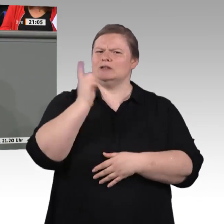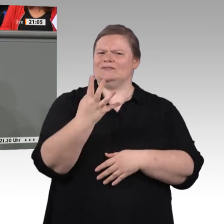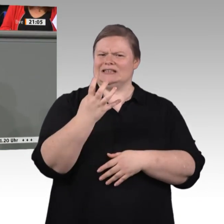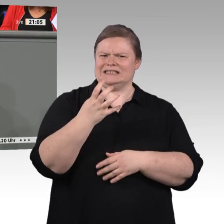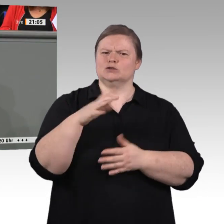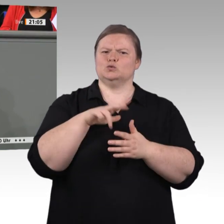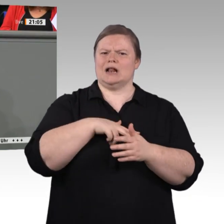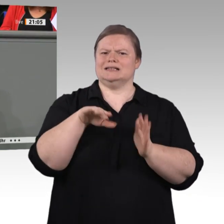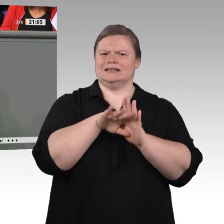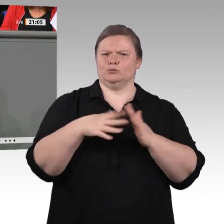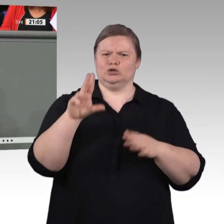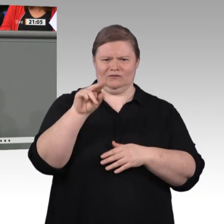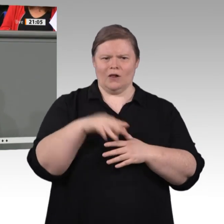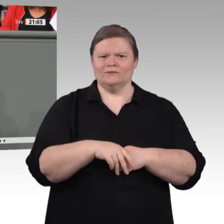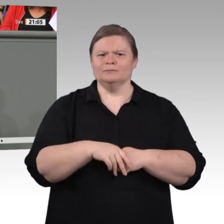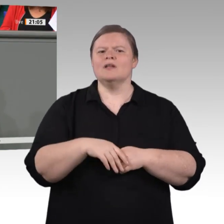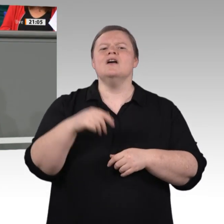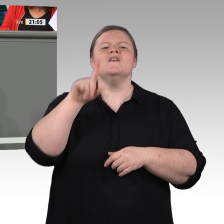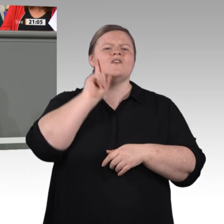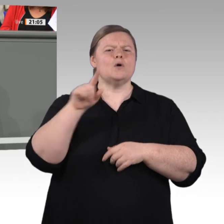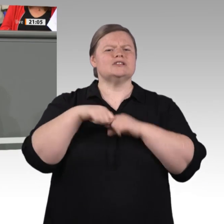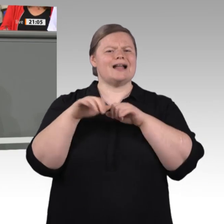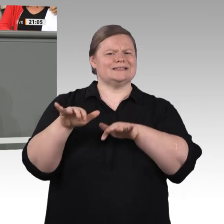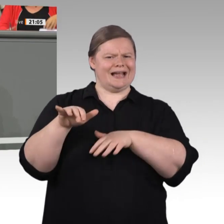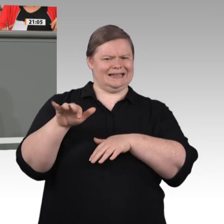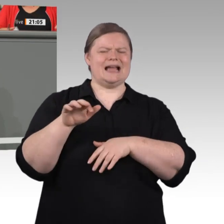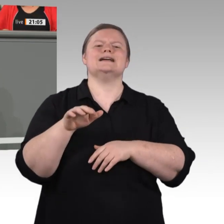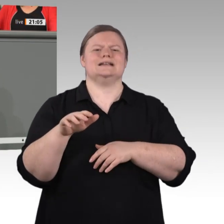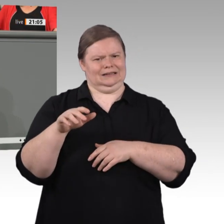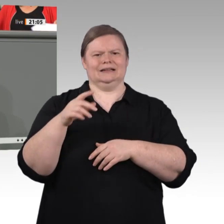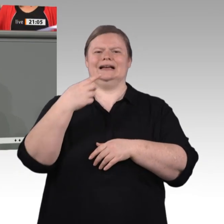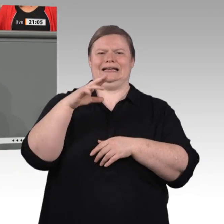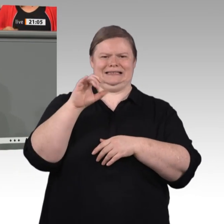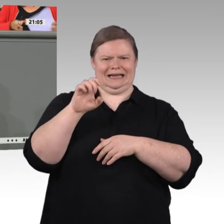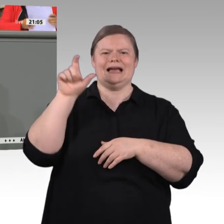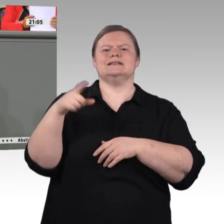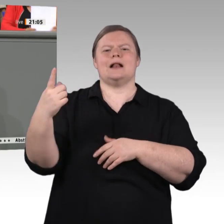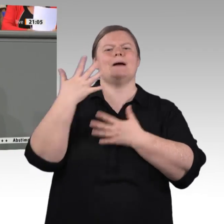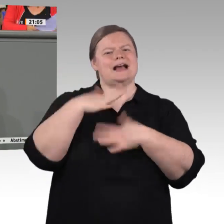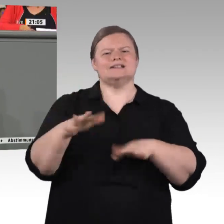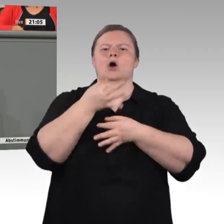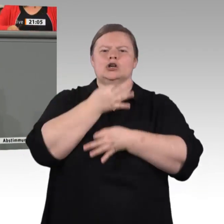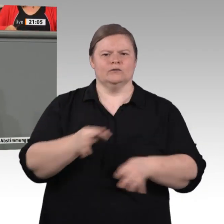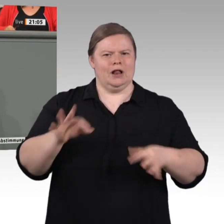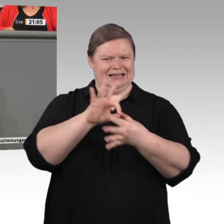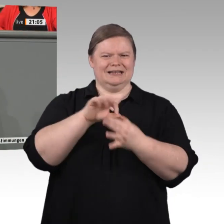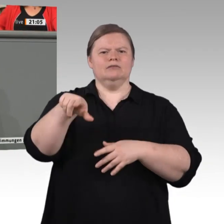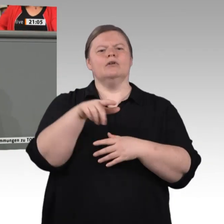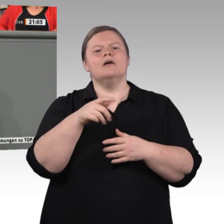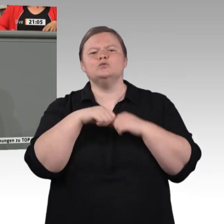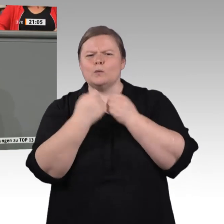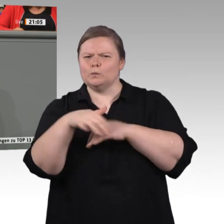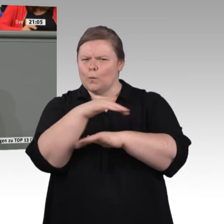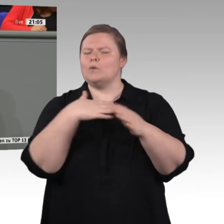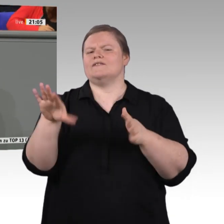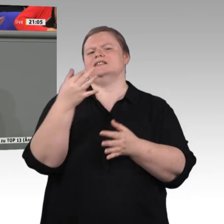und die Anrechnungslücke betrifft. Hier würden wir sehenden Auges in eine Situation reinlaufen, dass die Menschen,